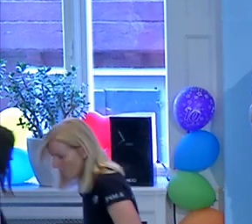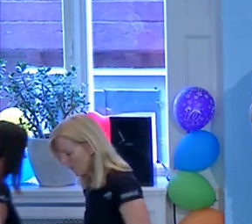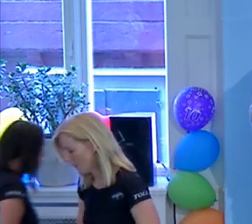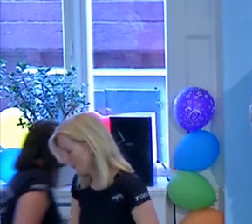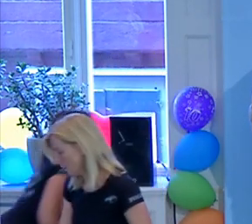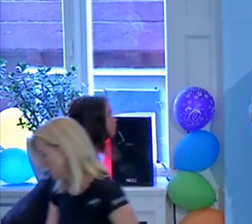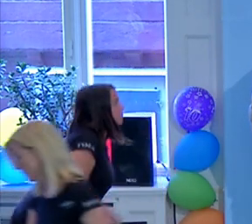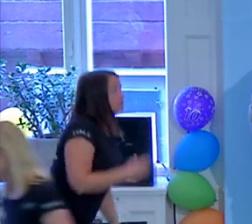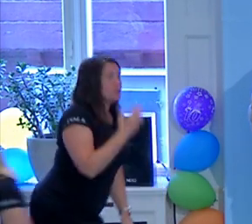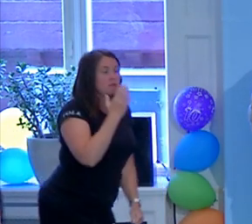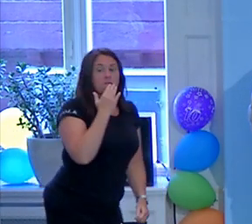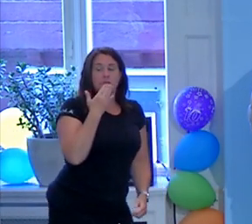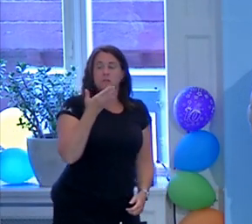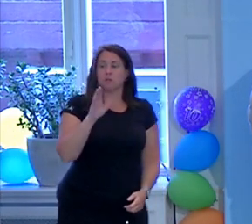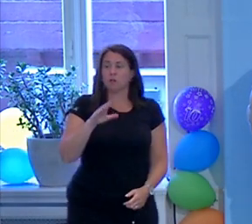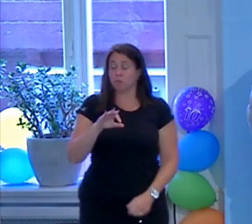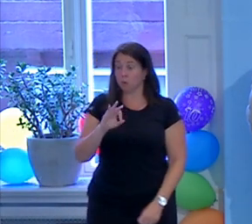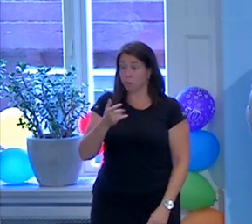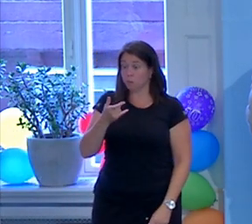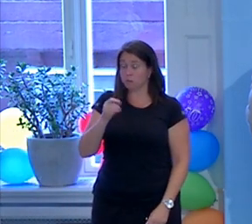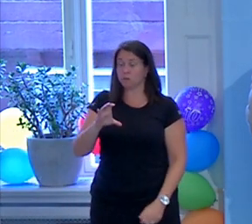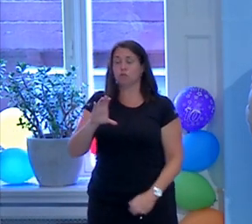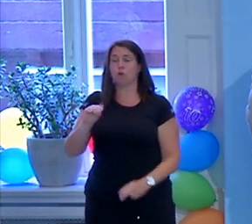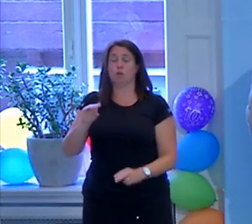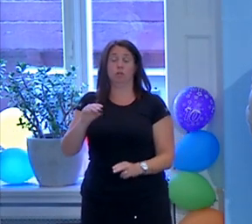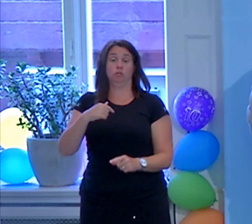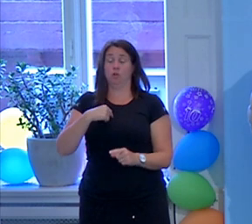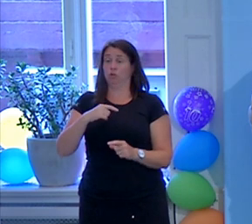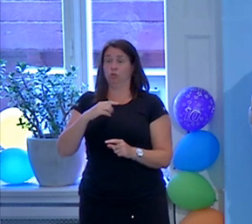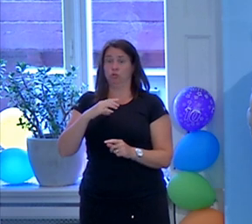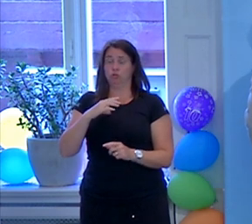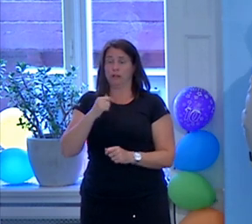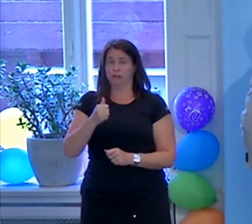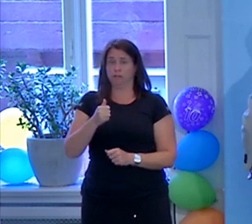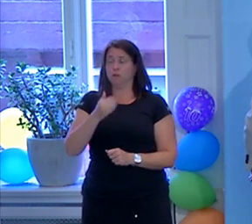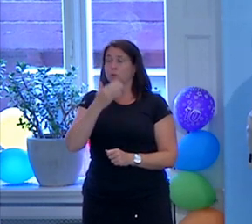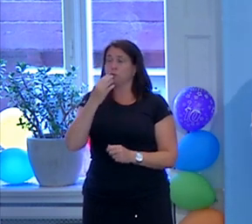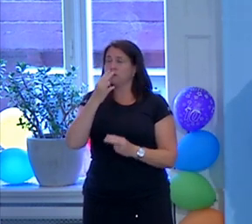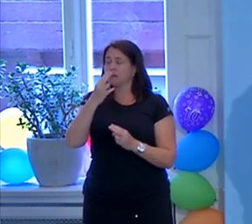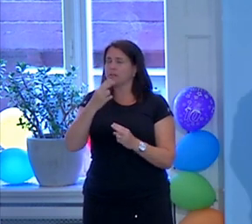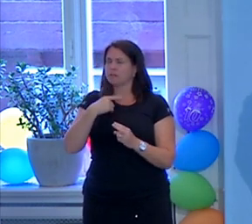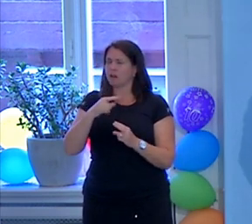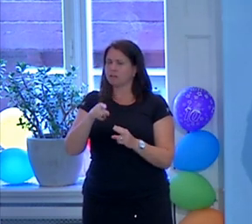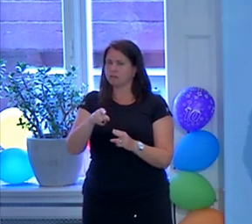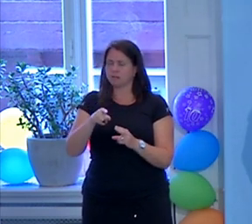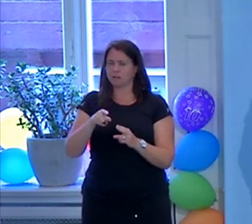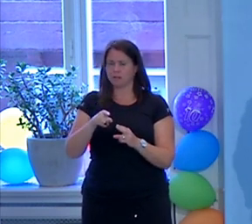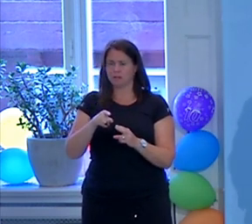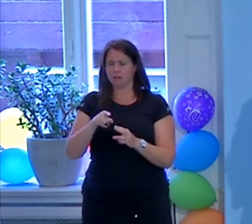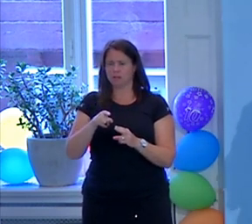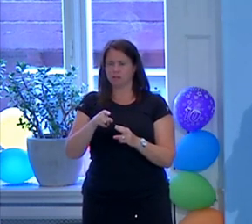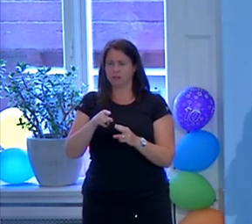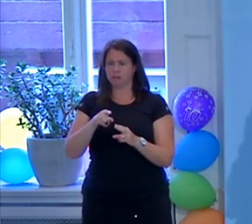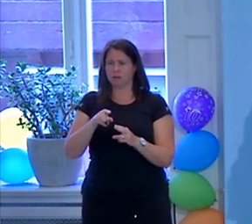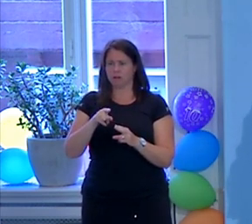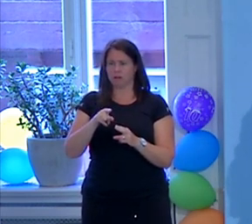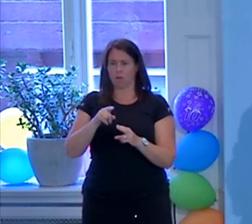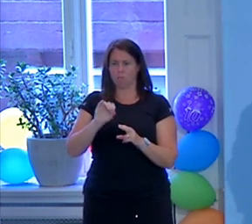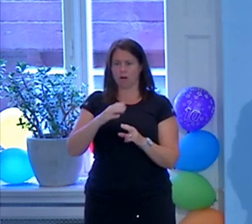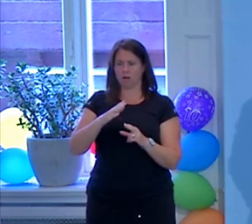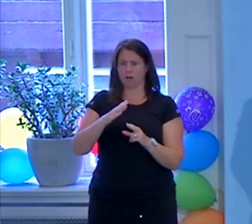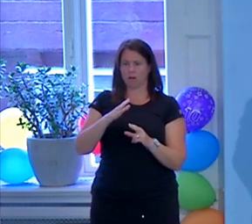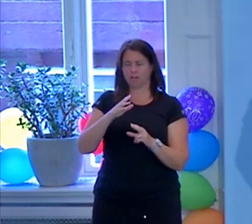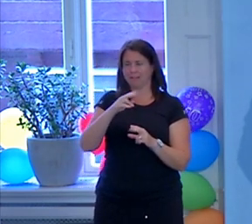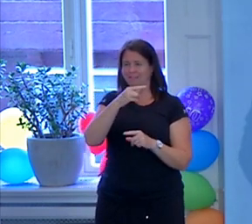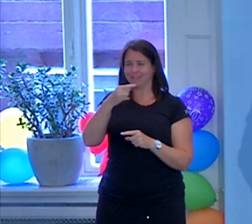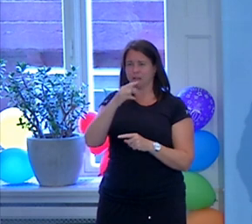Pontus? Ja, jag har själv inte sett att det skulle påverka så mycket faktiskt. Jag själv är